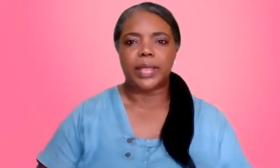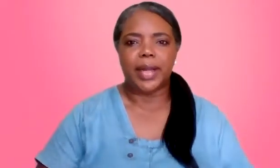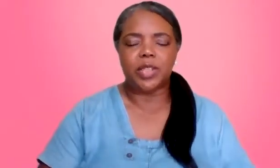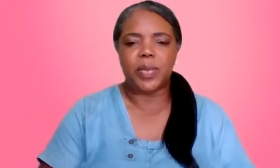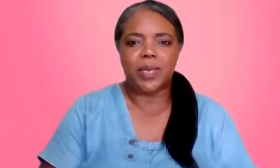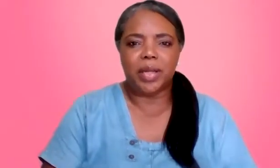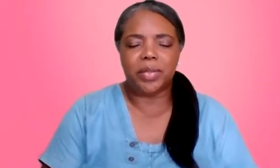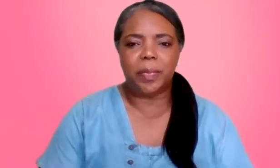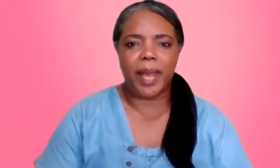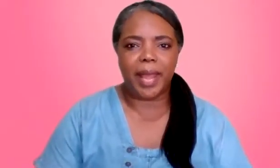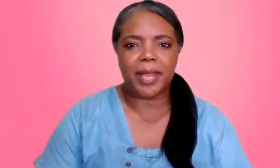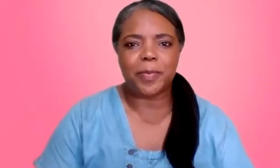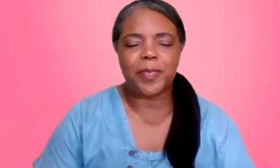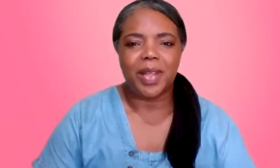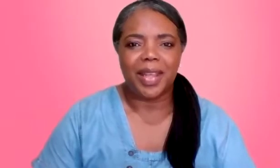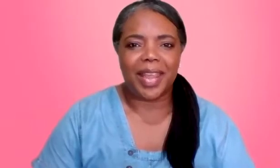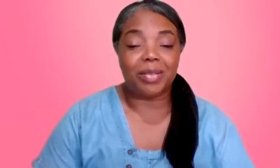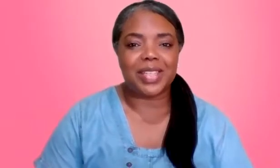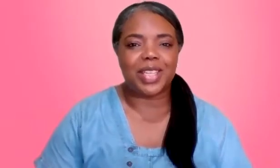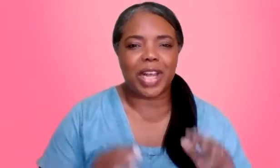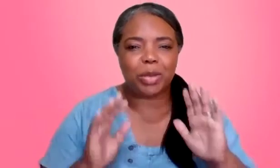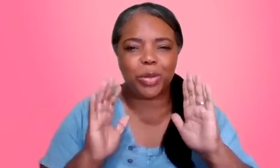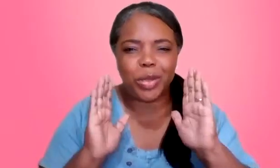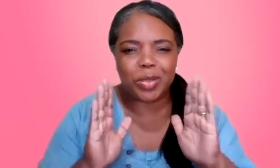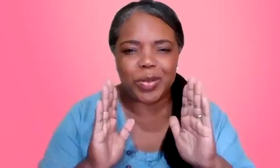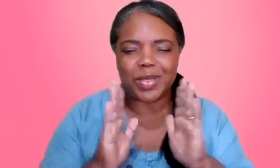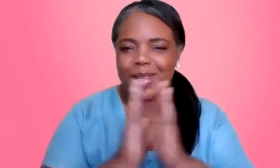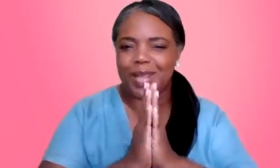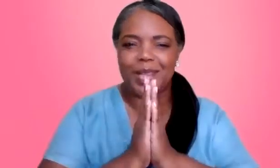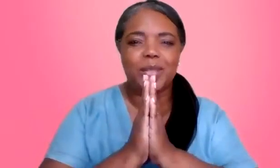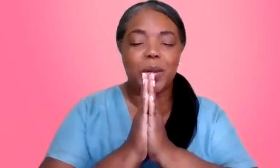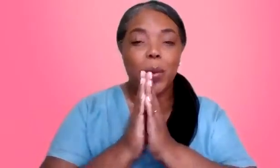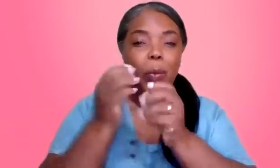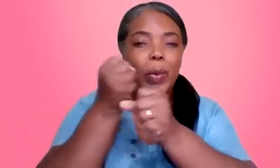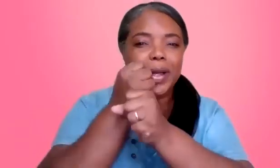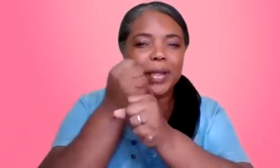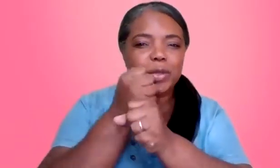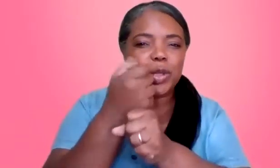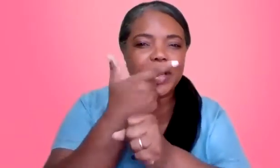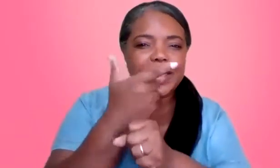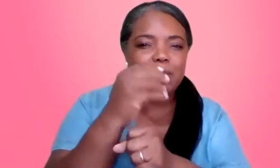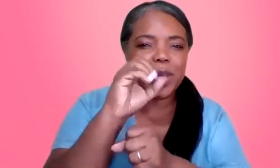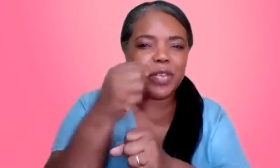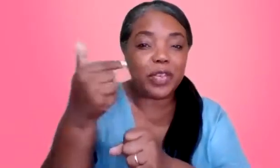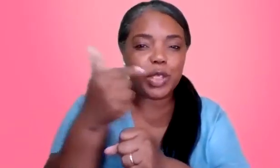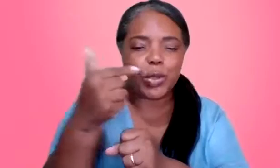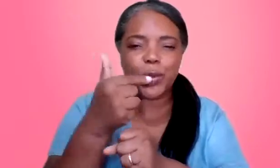Boa tarde, pessoal. Tudo bem? Quero desejar a todos vocês um ano de